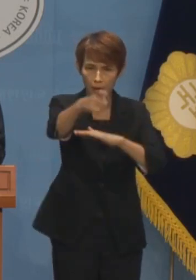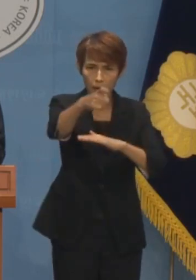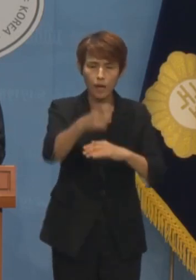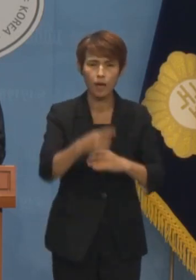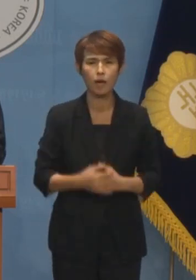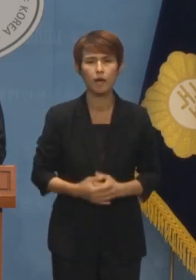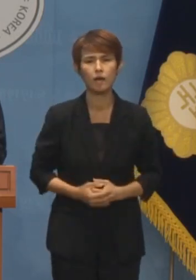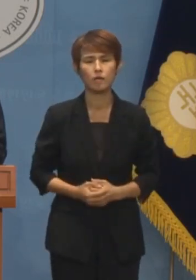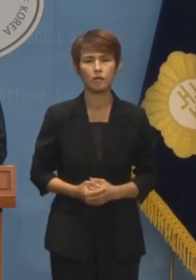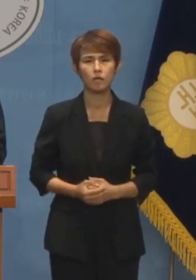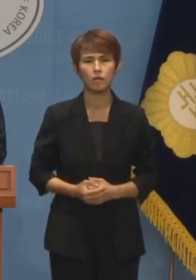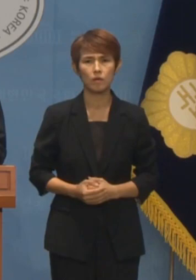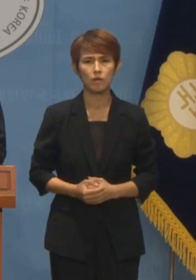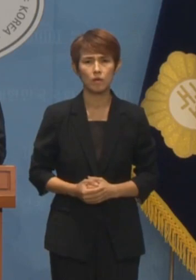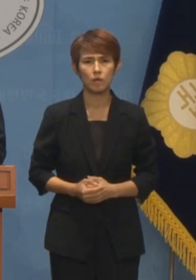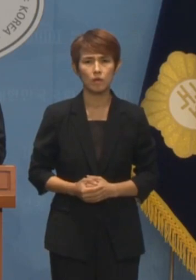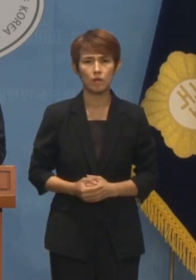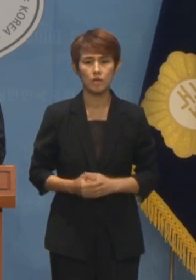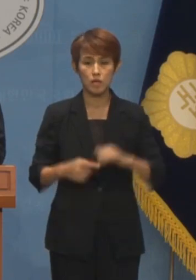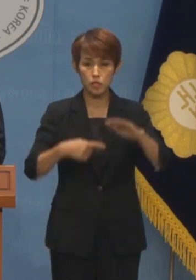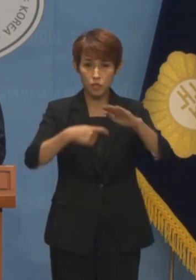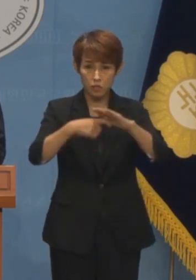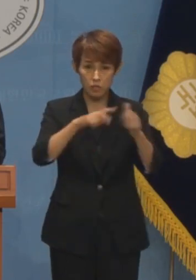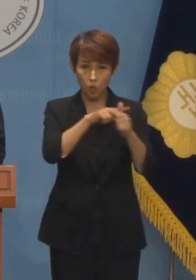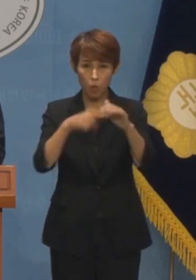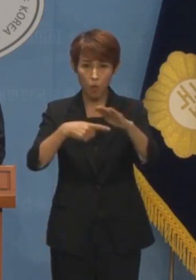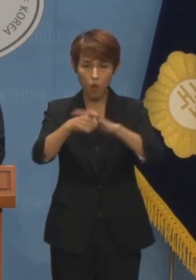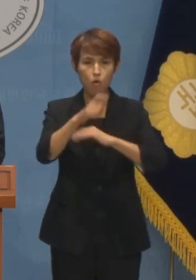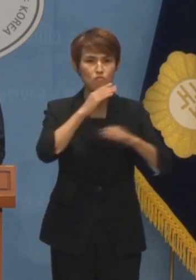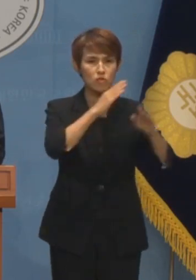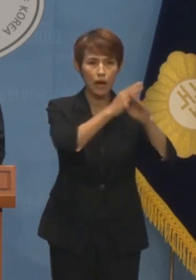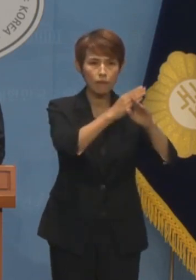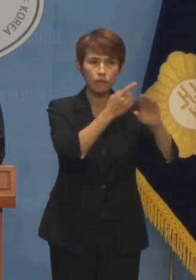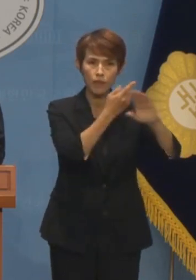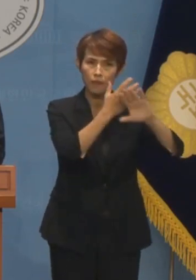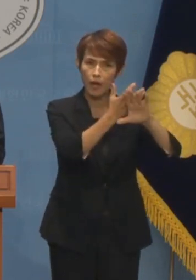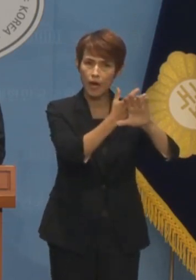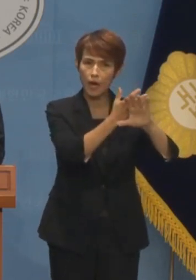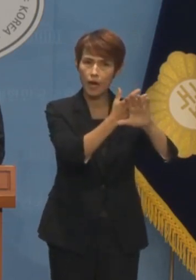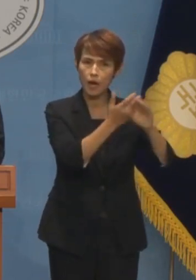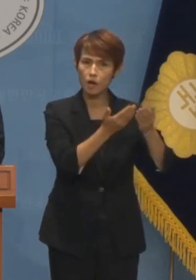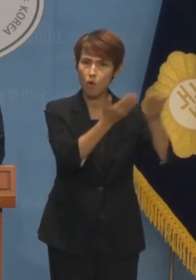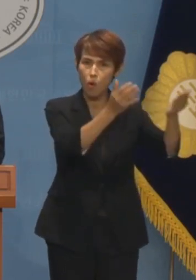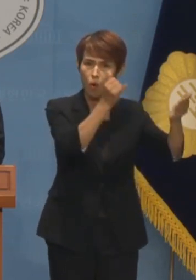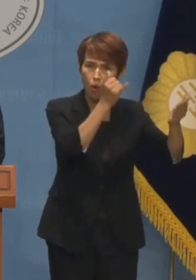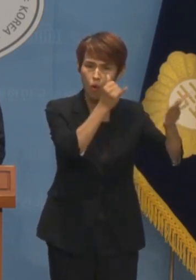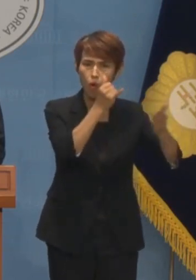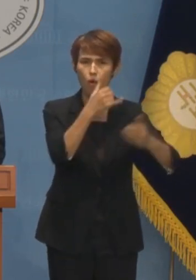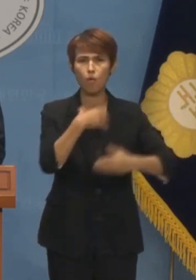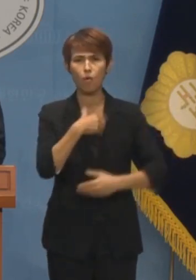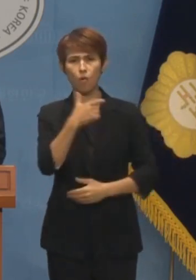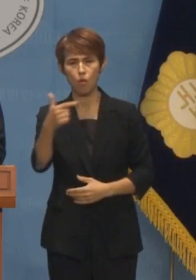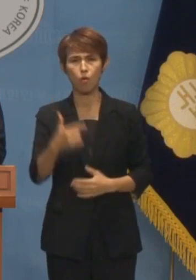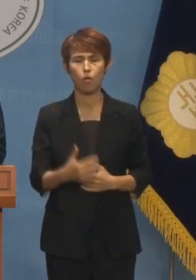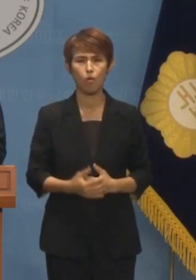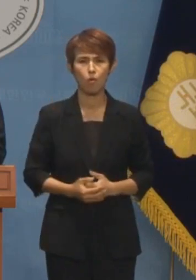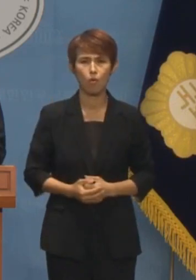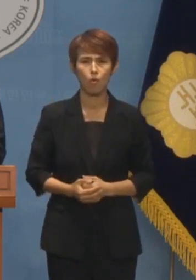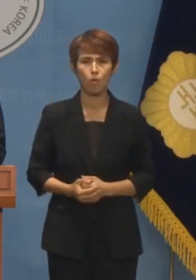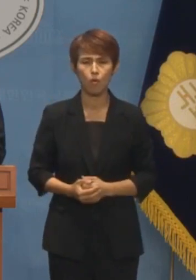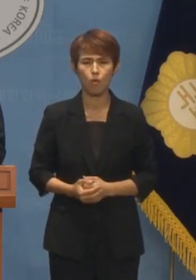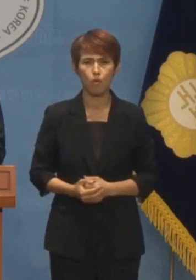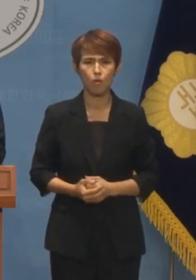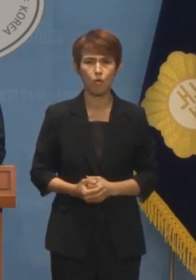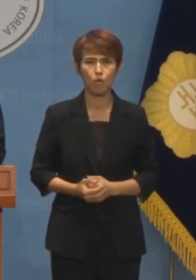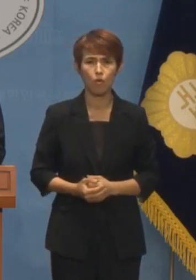유출되었습니다. 유출 정보가 북한과 제3국에 넘어갔을 가능성도 배제할 수 없다고 합니다.